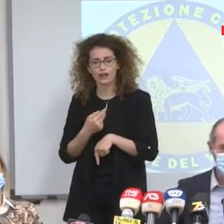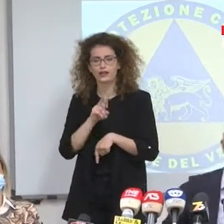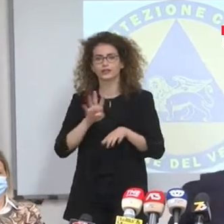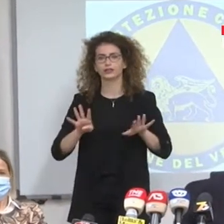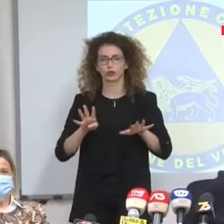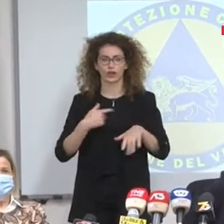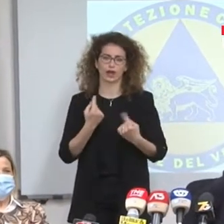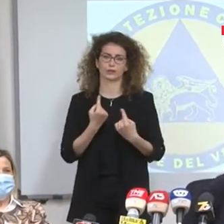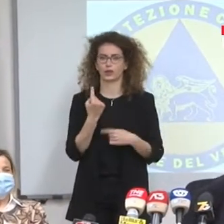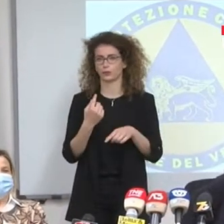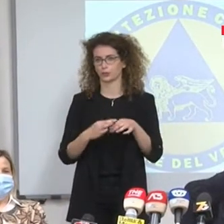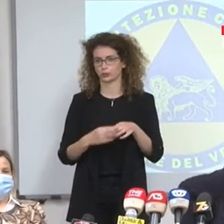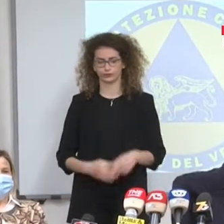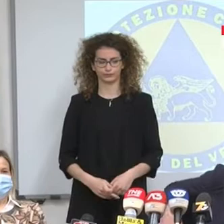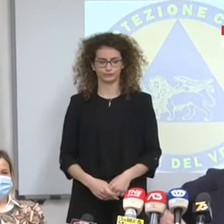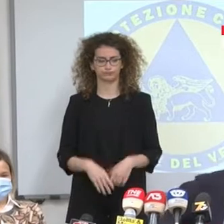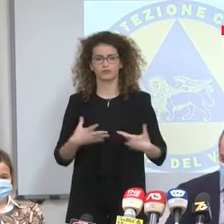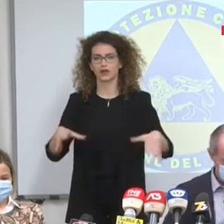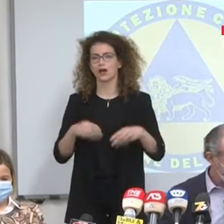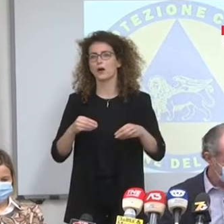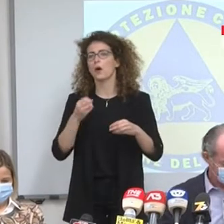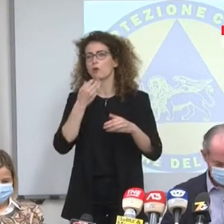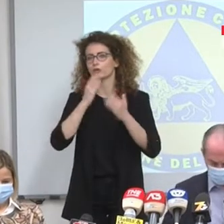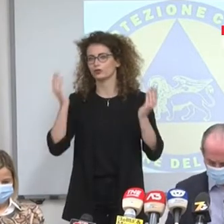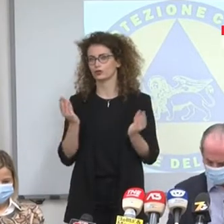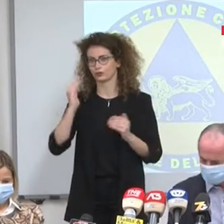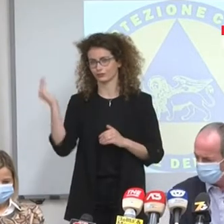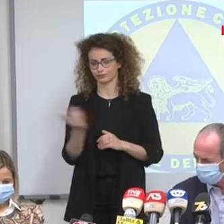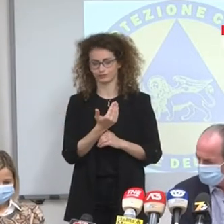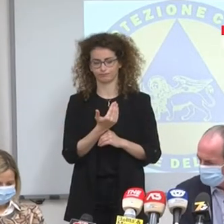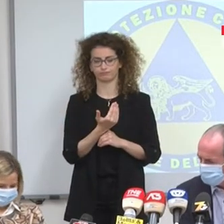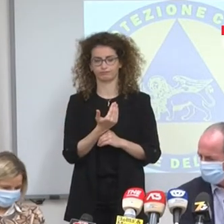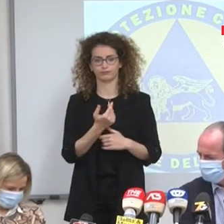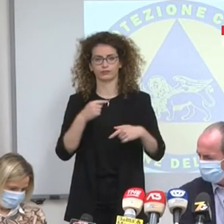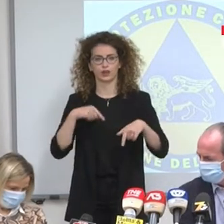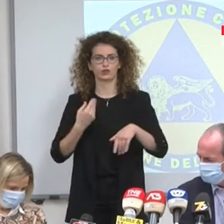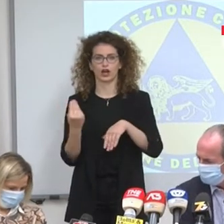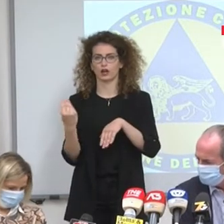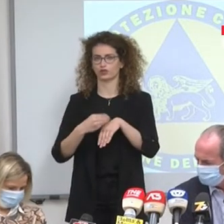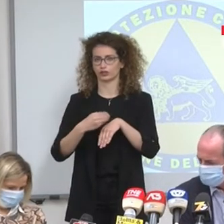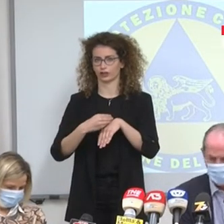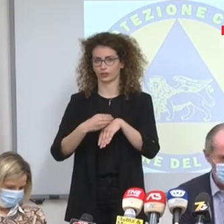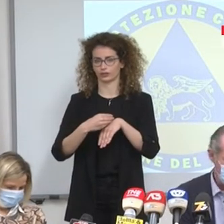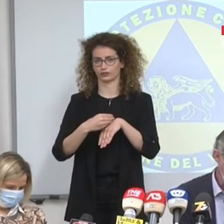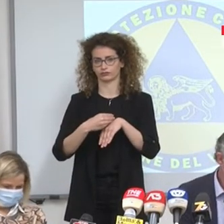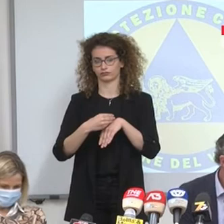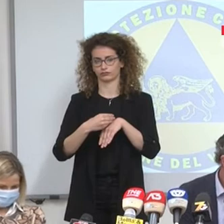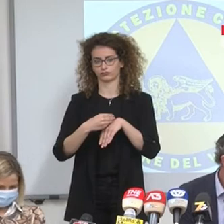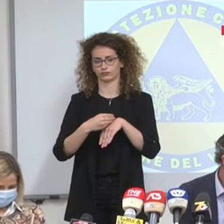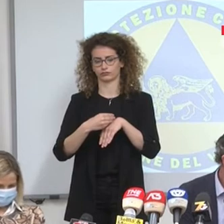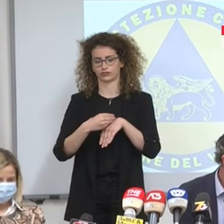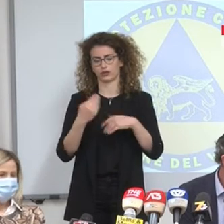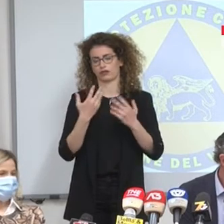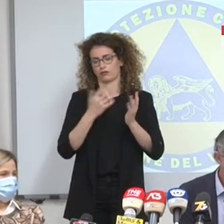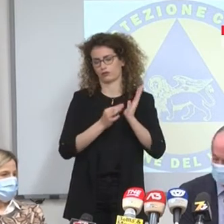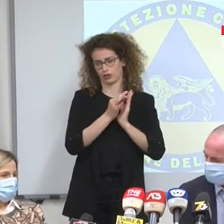29. Allora, aspettiamo un minuto. Tanto buongiorno a tutti. Vi diamo oggi un aggiornamento rispetto, ovviamente